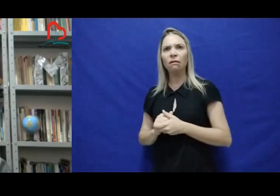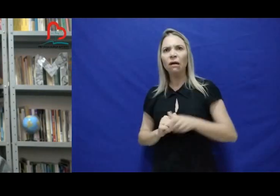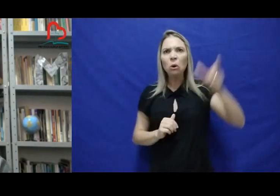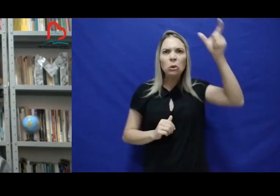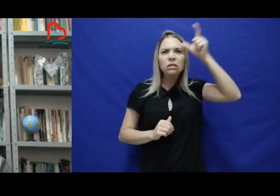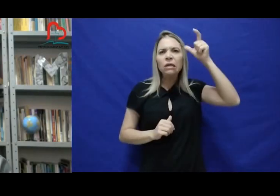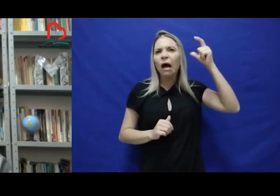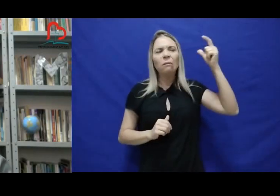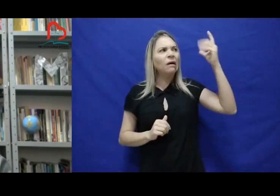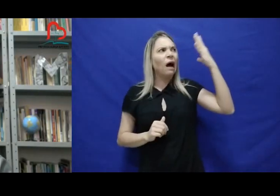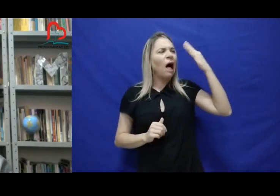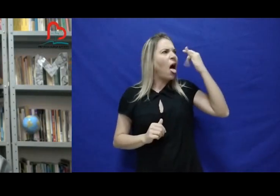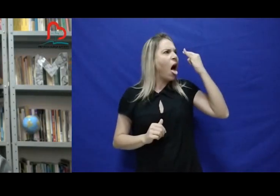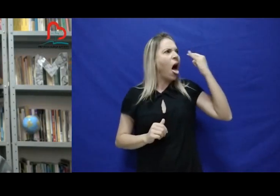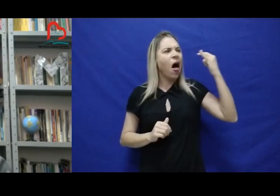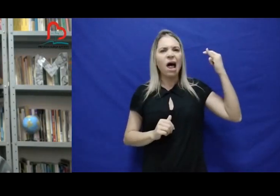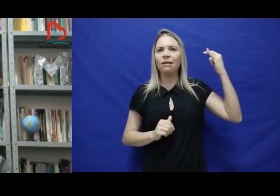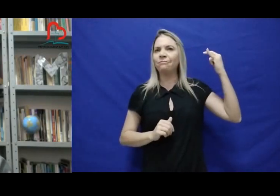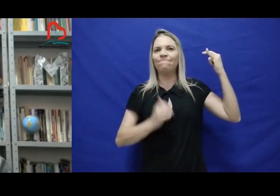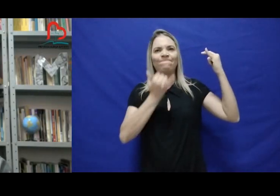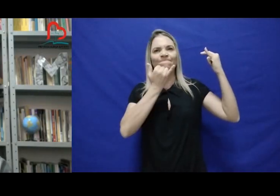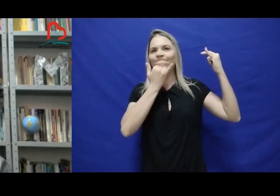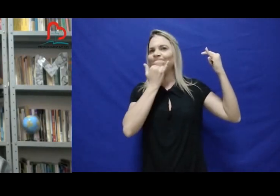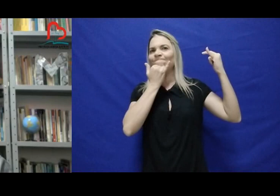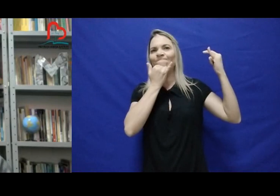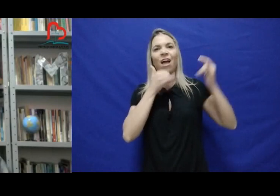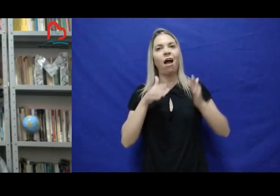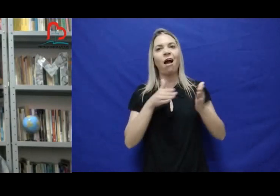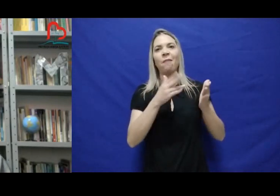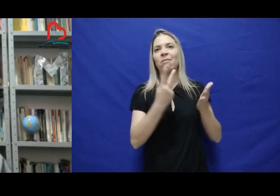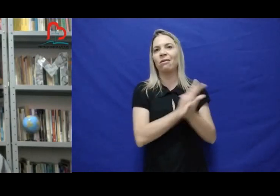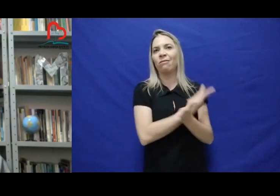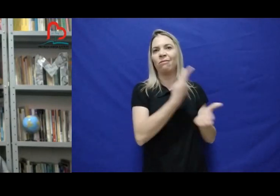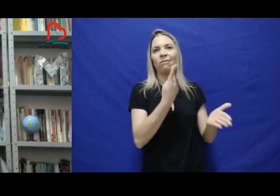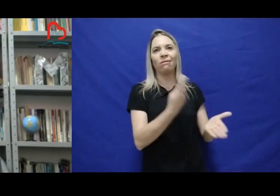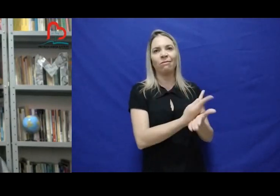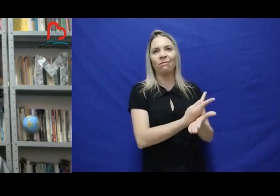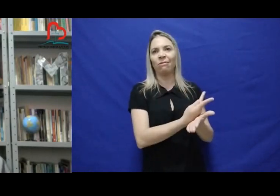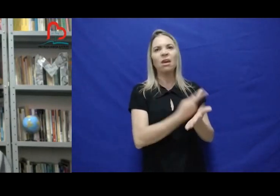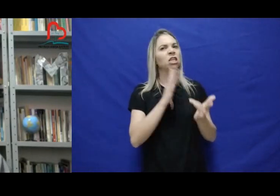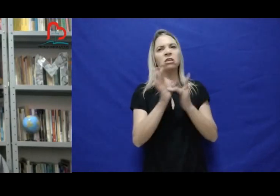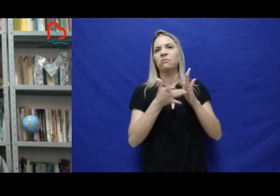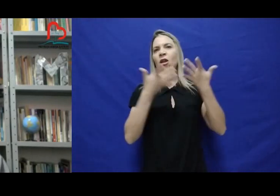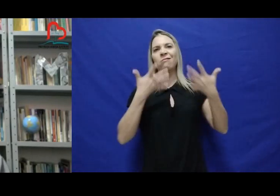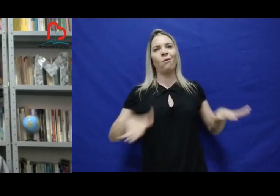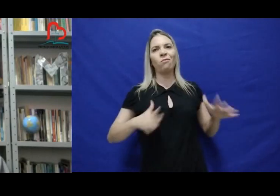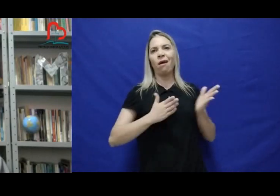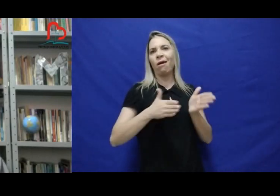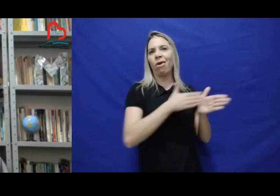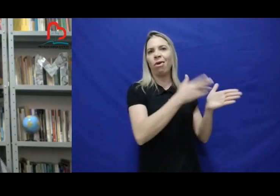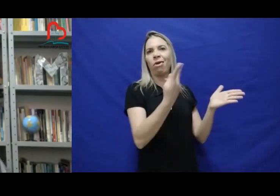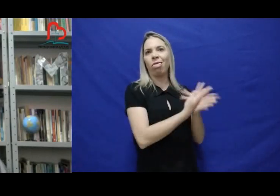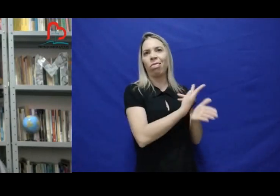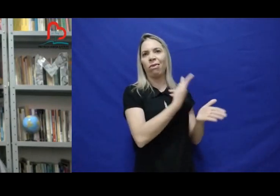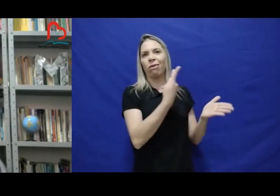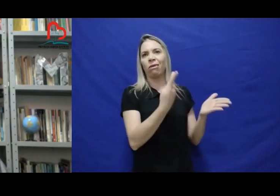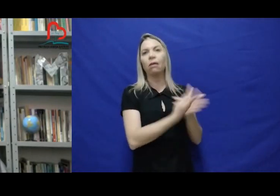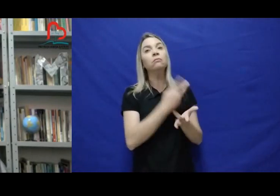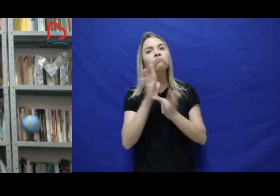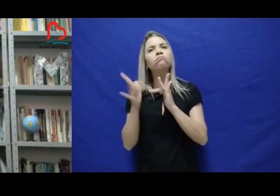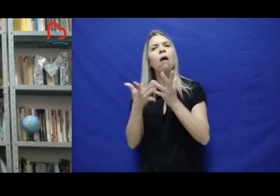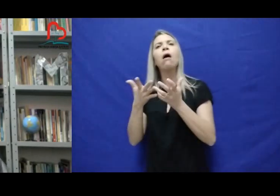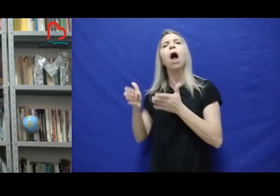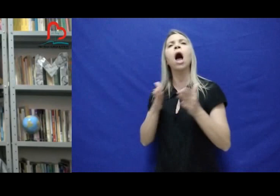vontade do Pai. Ouvir a outra voz que não a voz de Deus é abandonar o caminho seguro. Jesus não abriria